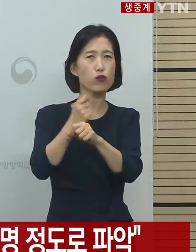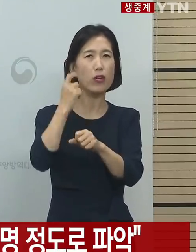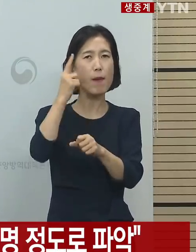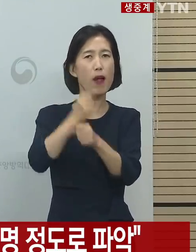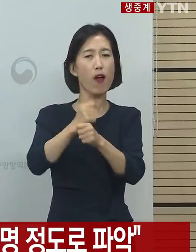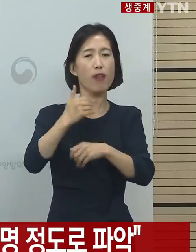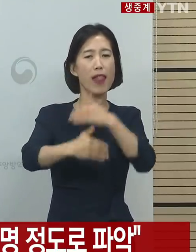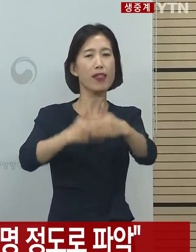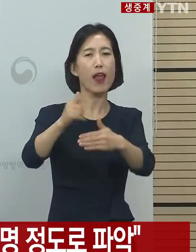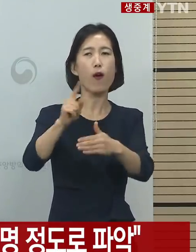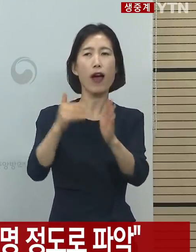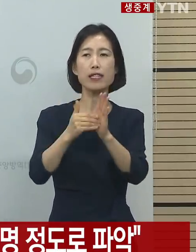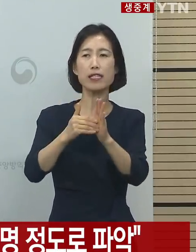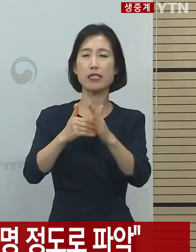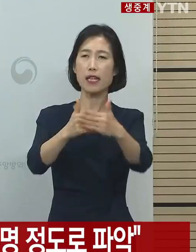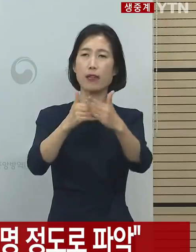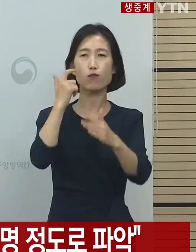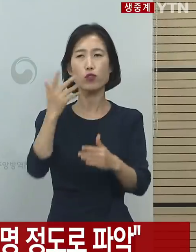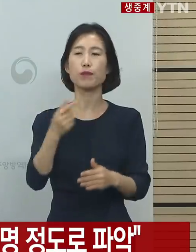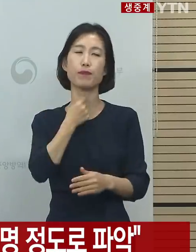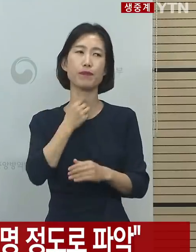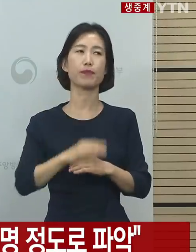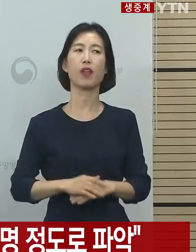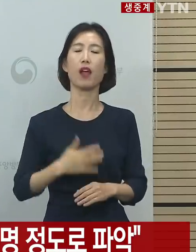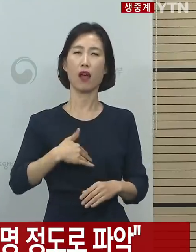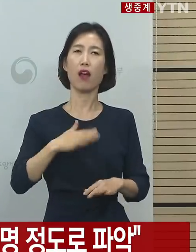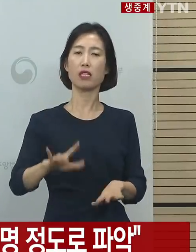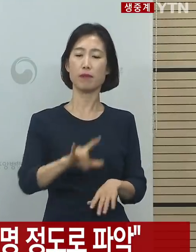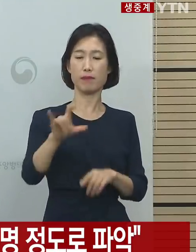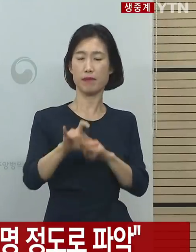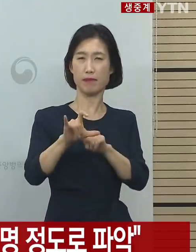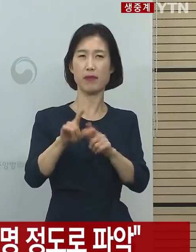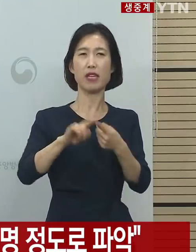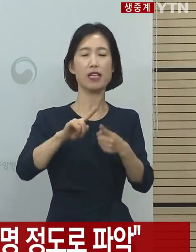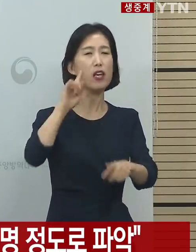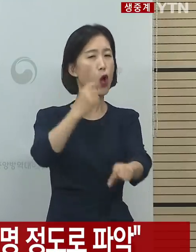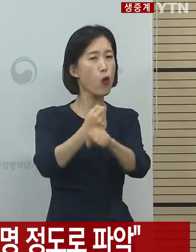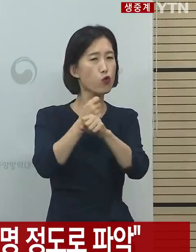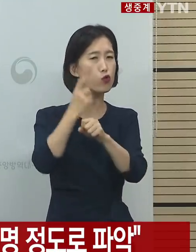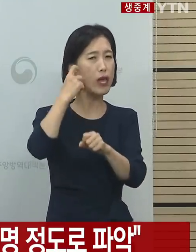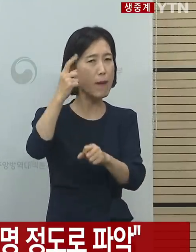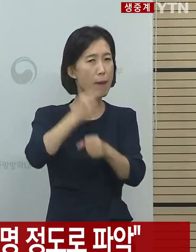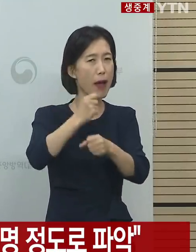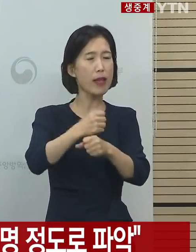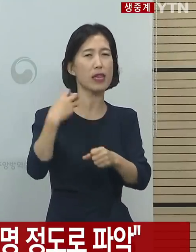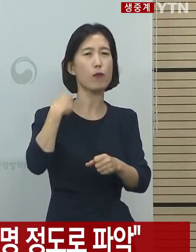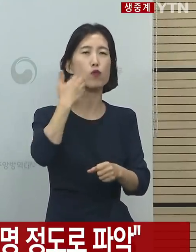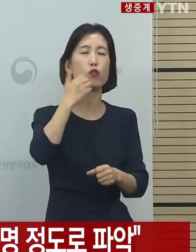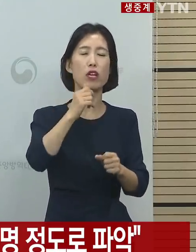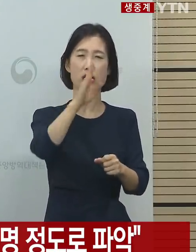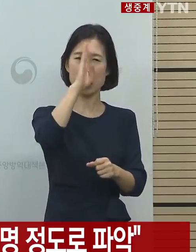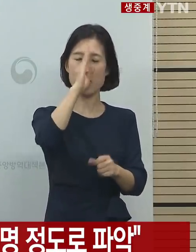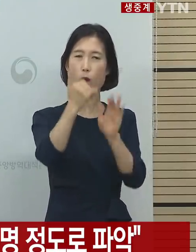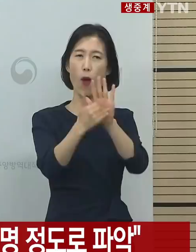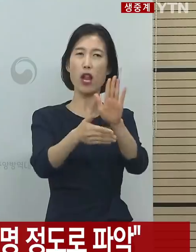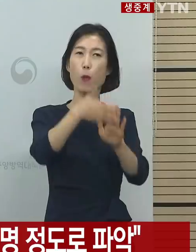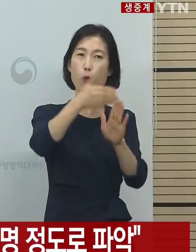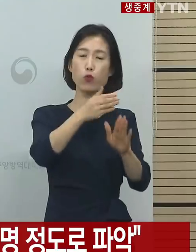지금 현재 코로나19 관련해서 R&D를 담당하고 있는 조직은